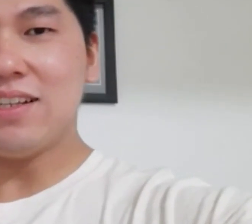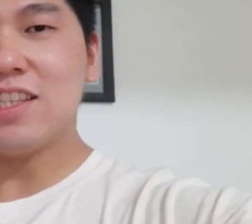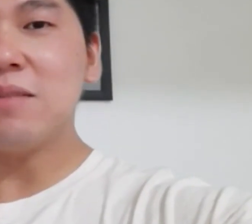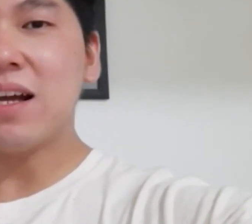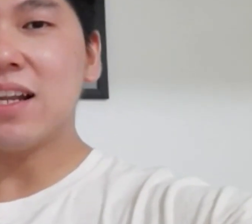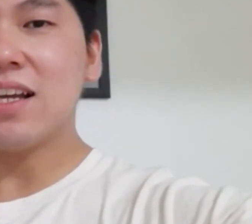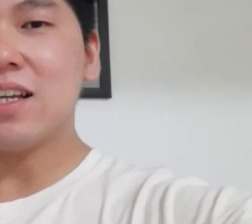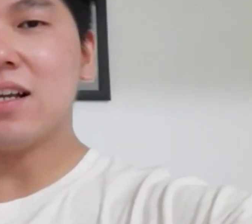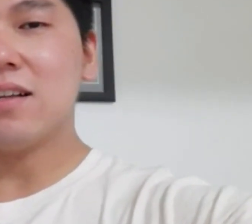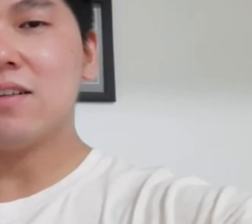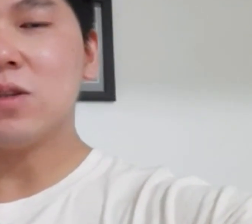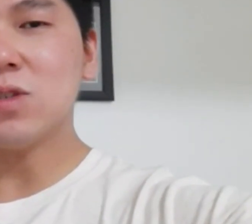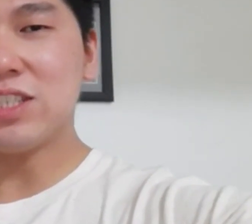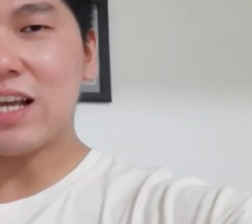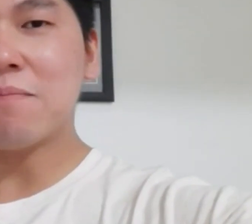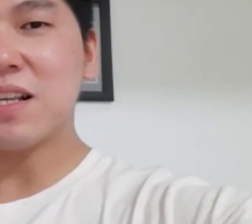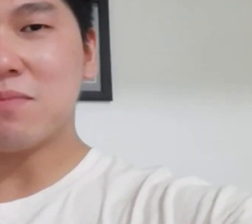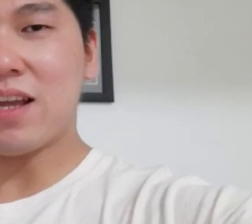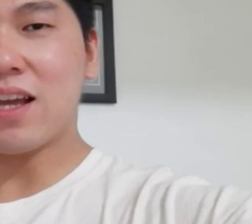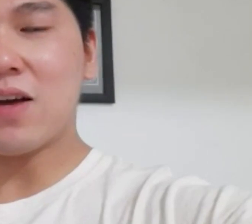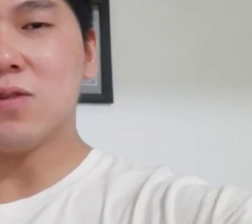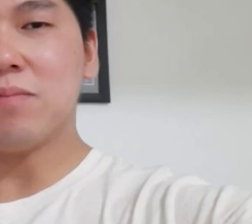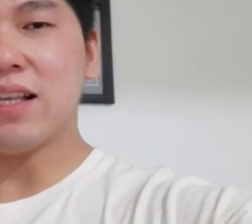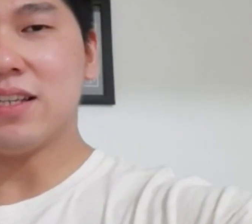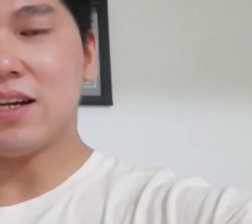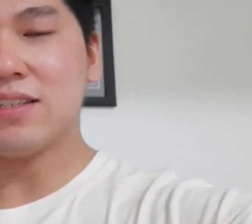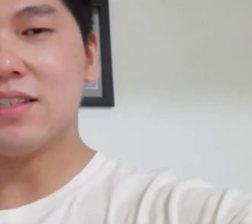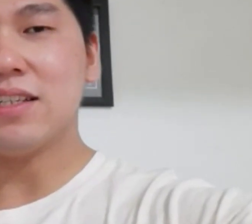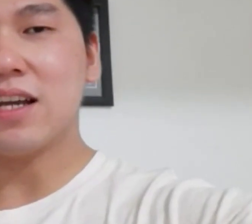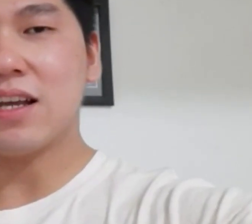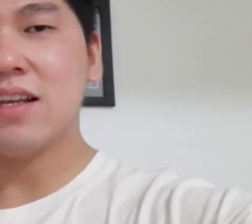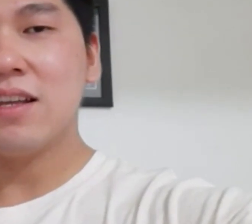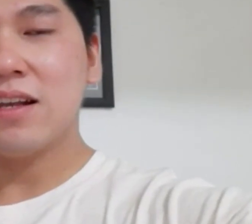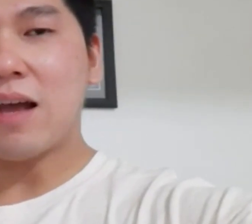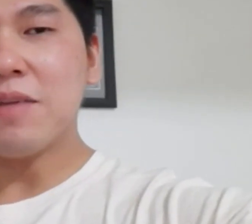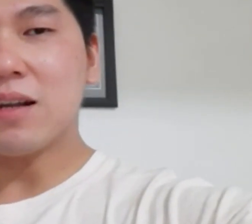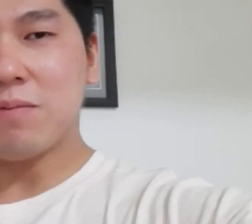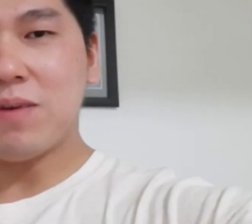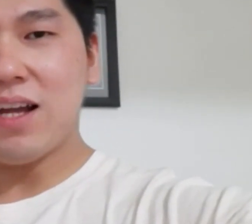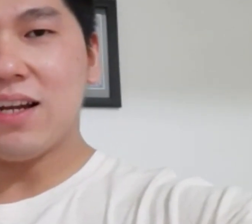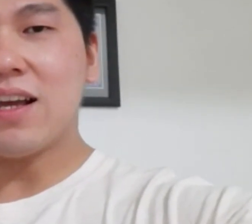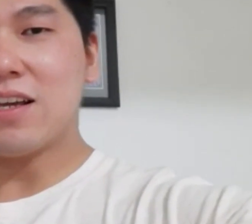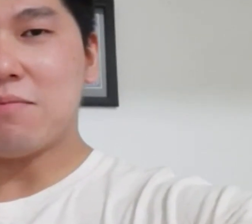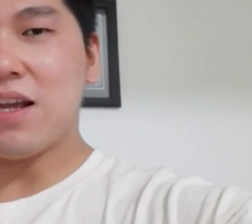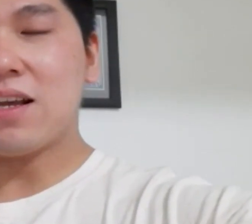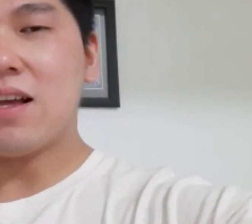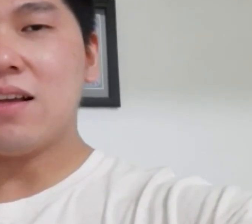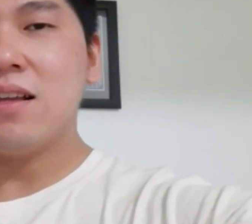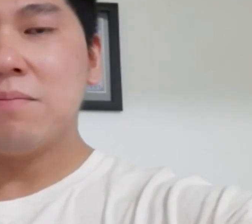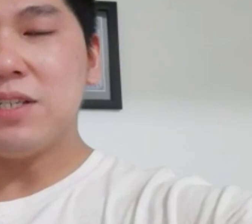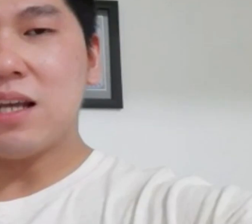kecil, di mana itu usia emas mereka untuk belajar, sehingga kami terbeban agar